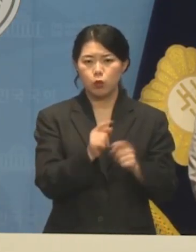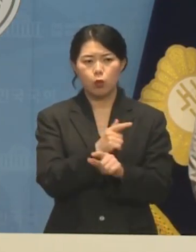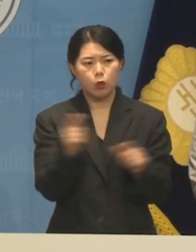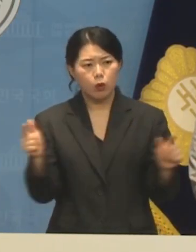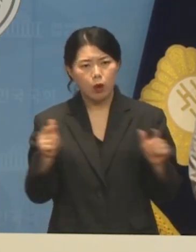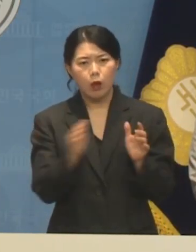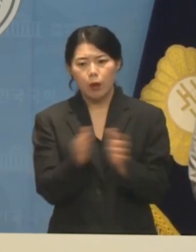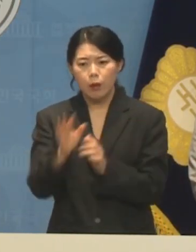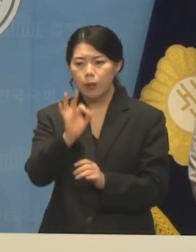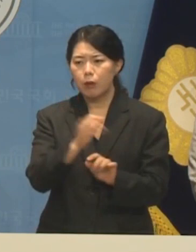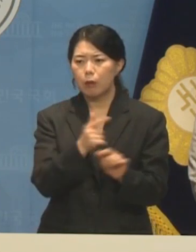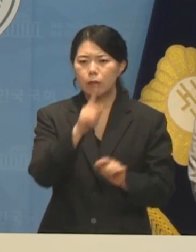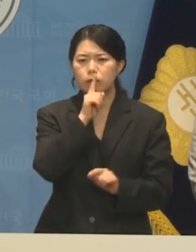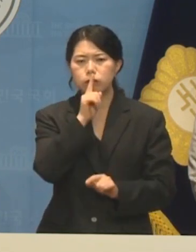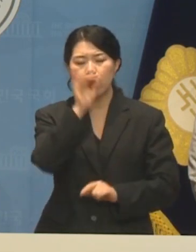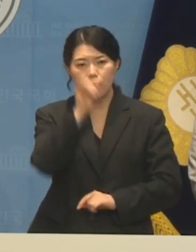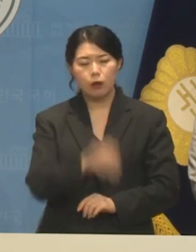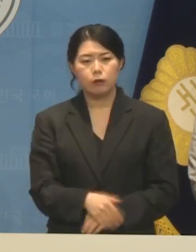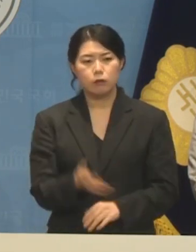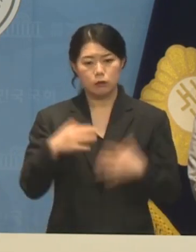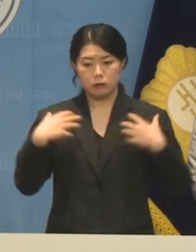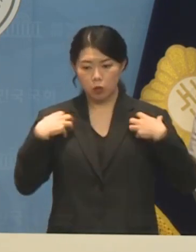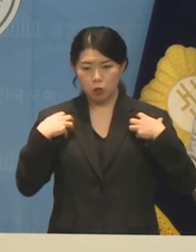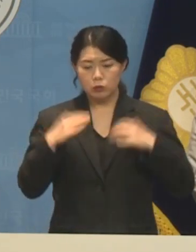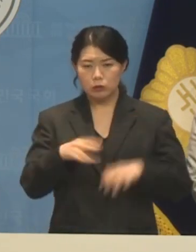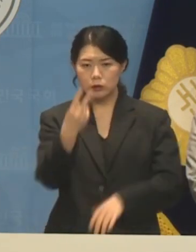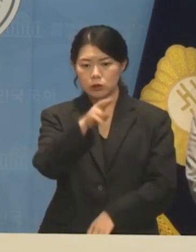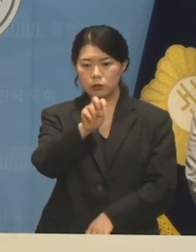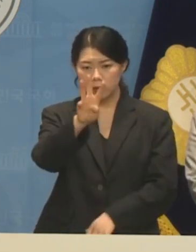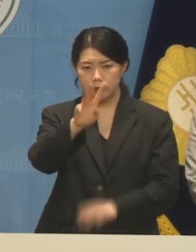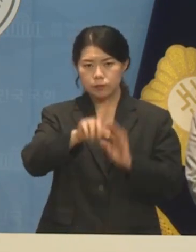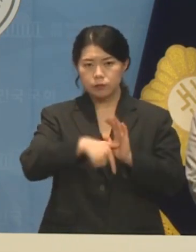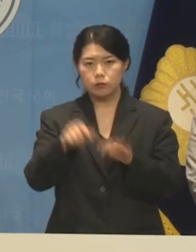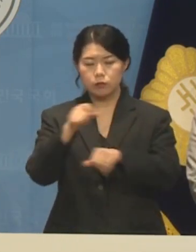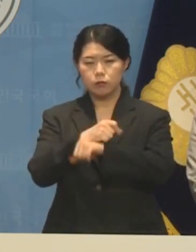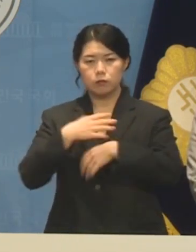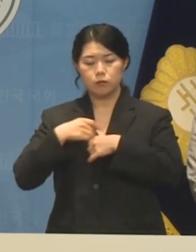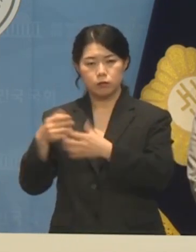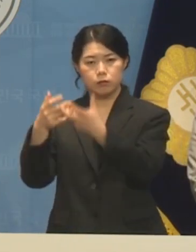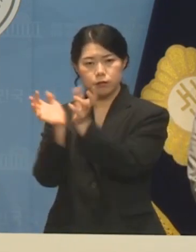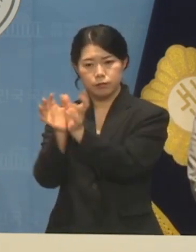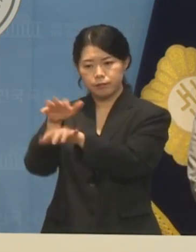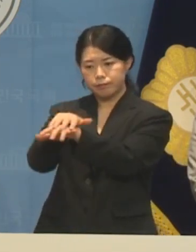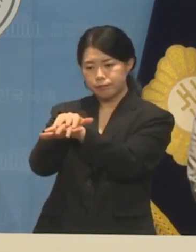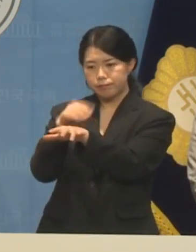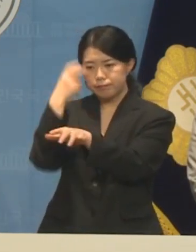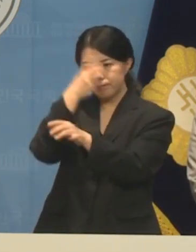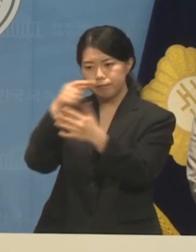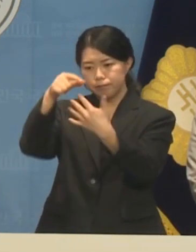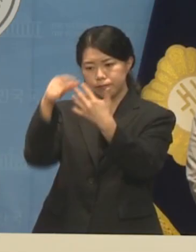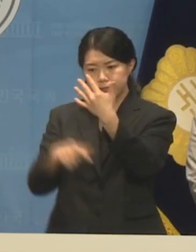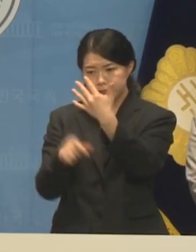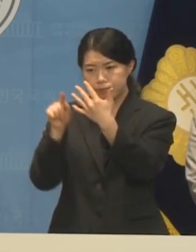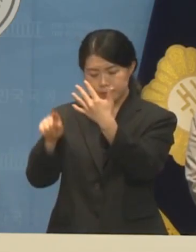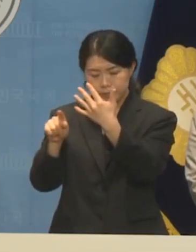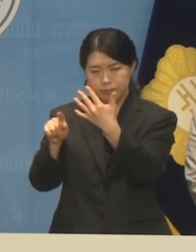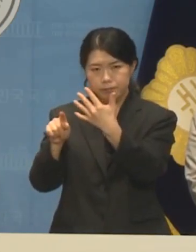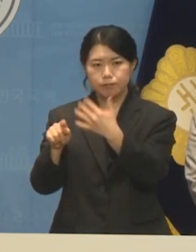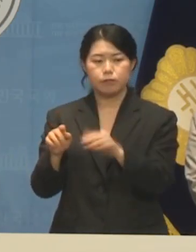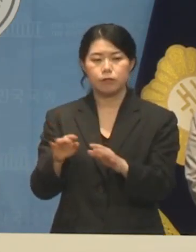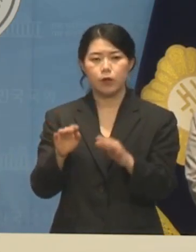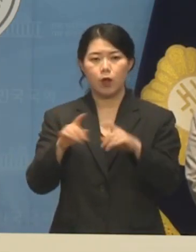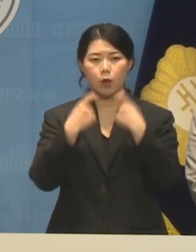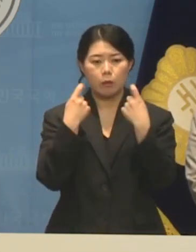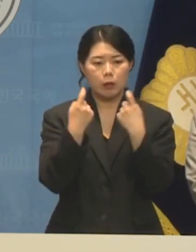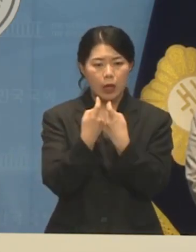있는데 윤석열 정부는 또한 23년 행정안전부 조직관리 지침을 통해